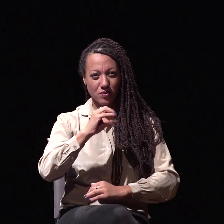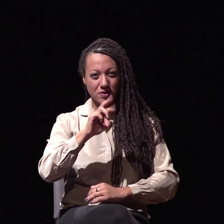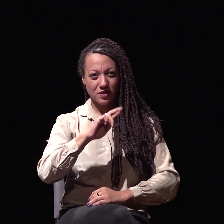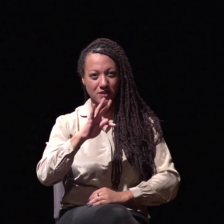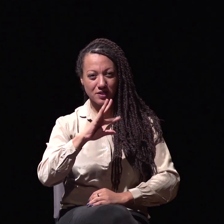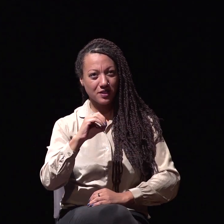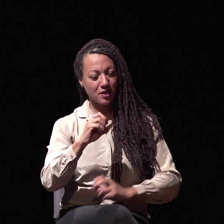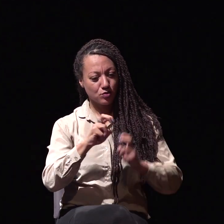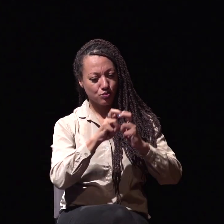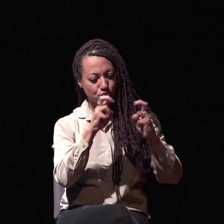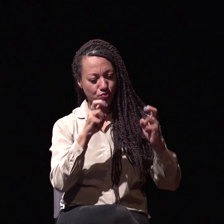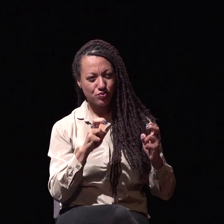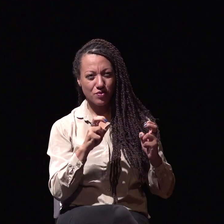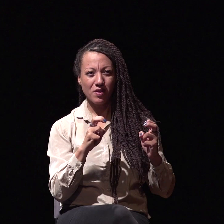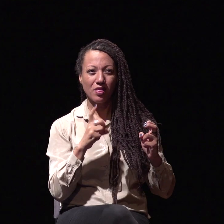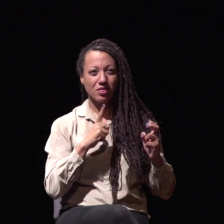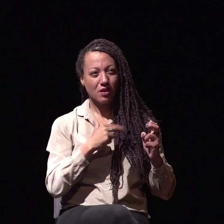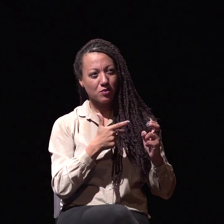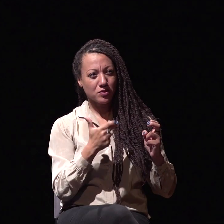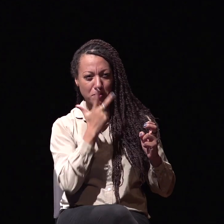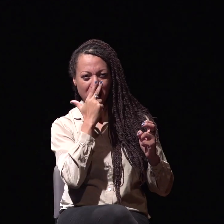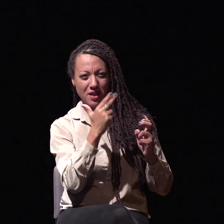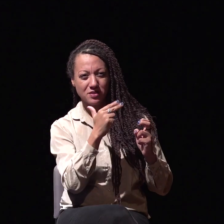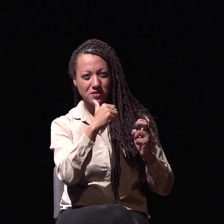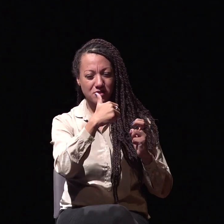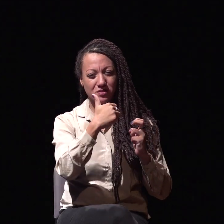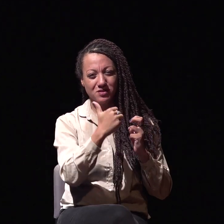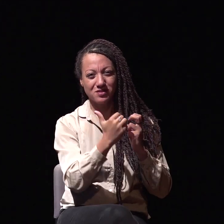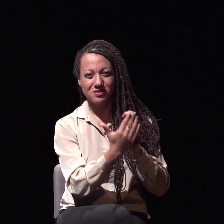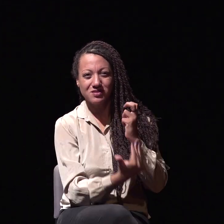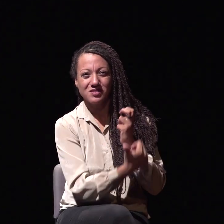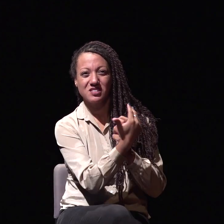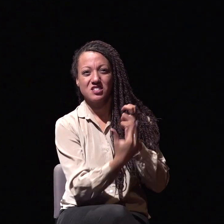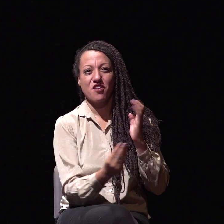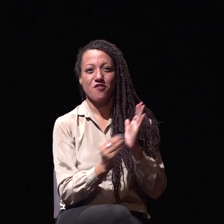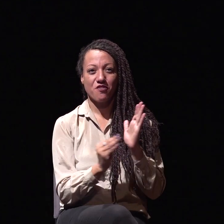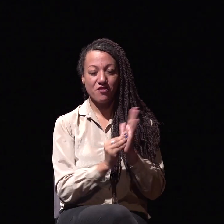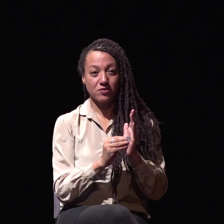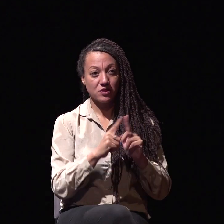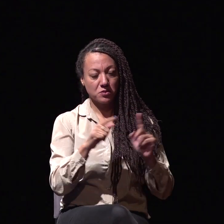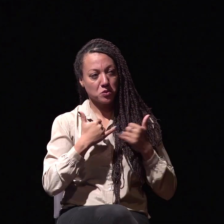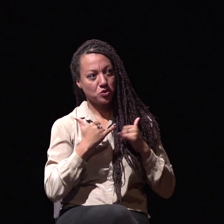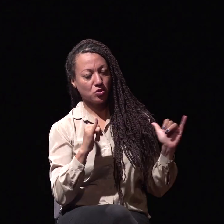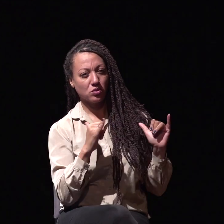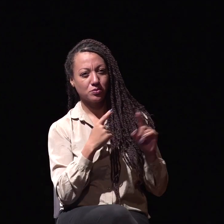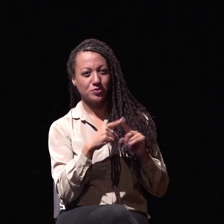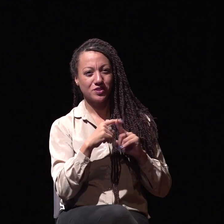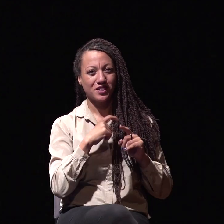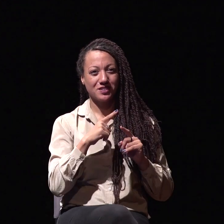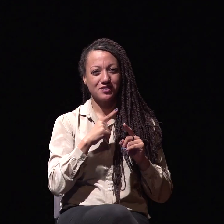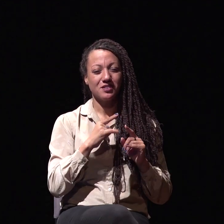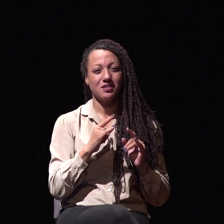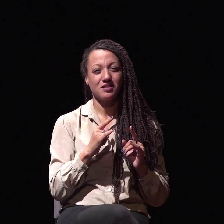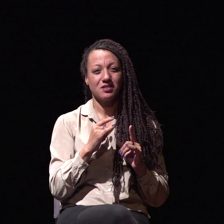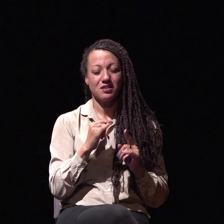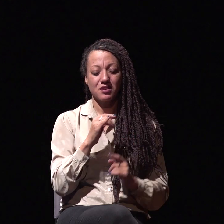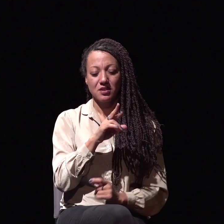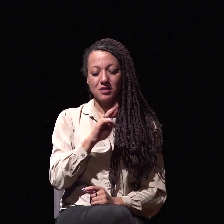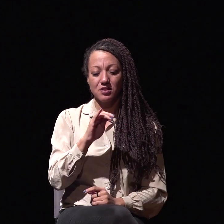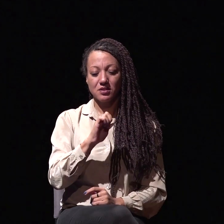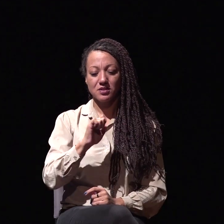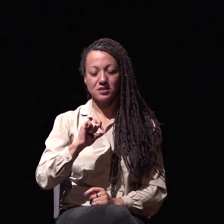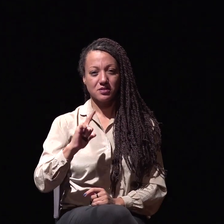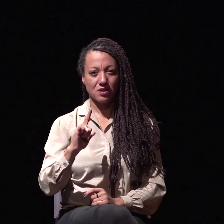formas. O não acabamento pode chocar toda uma categoria de pessoas. Os painéis didáticos de cristal, nos quais